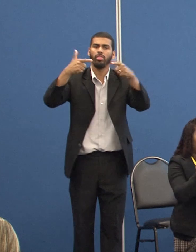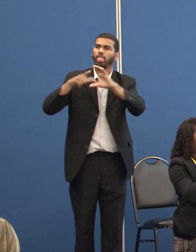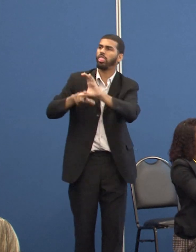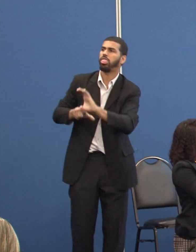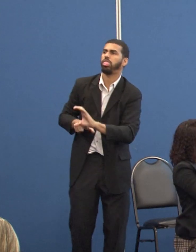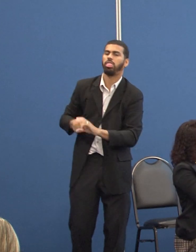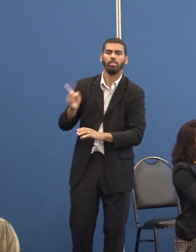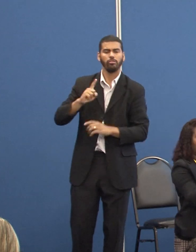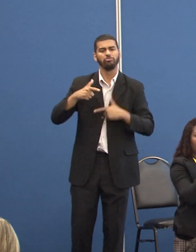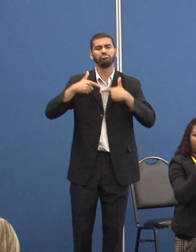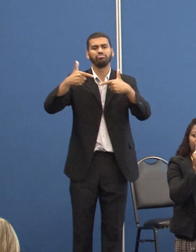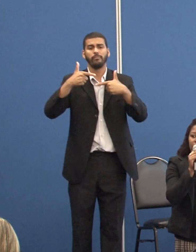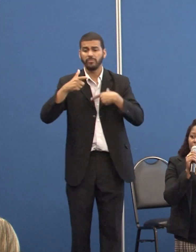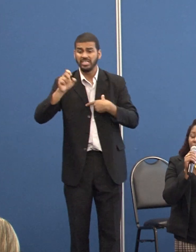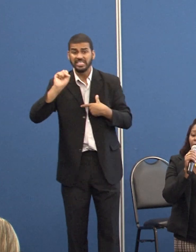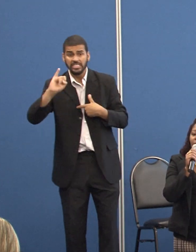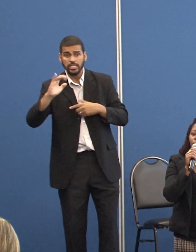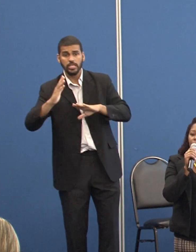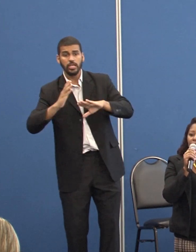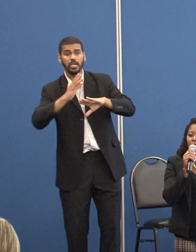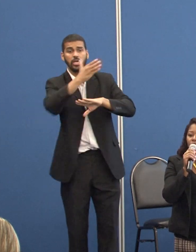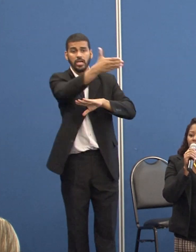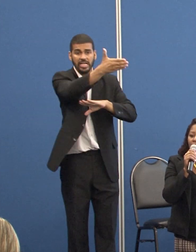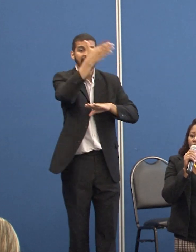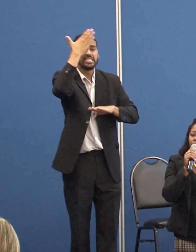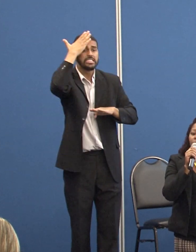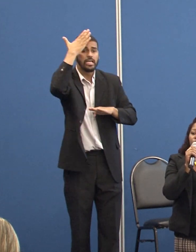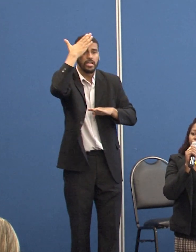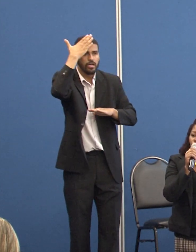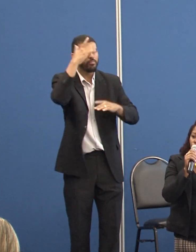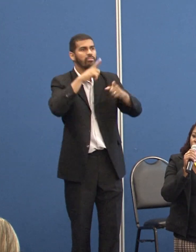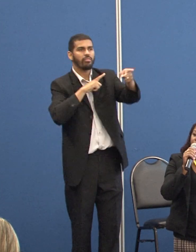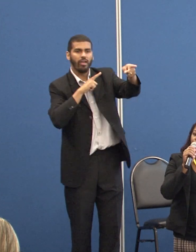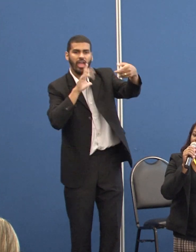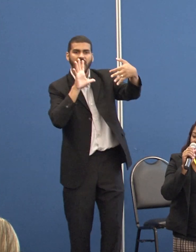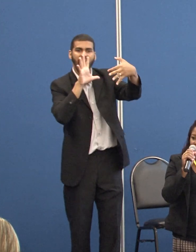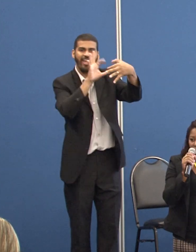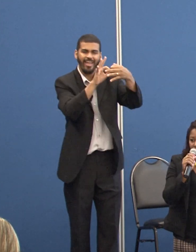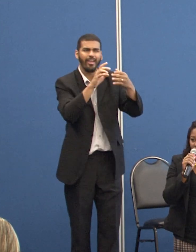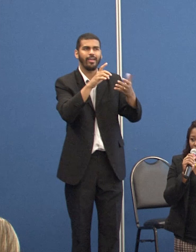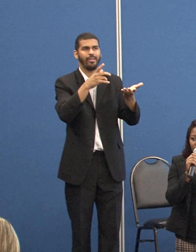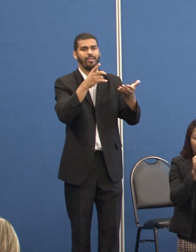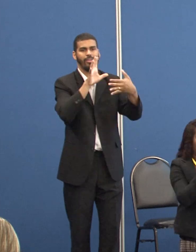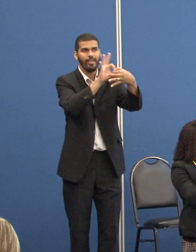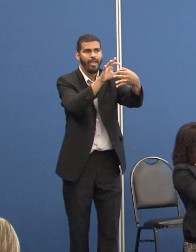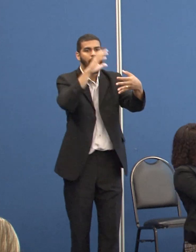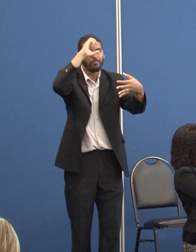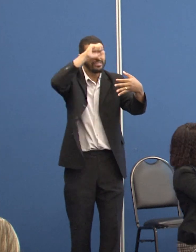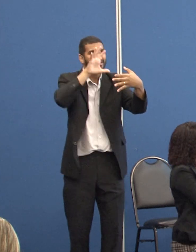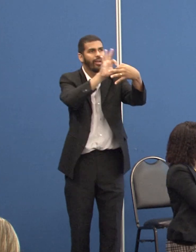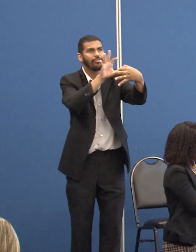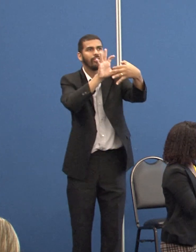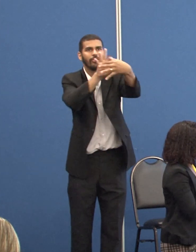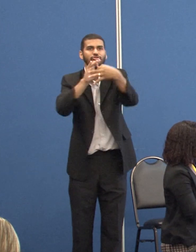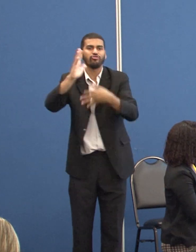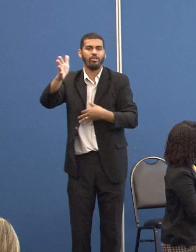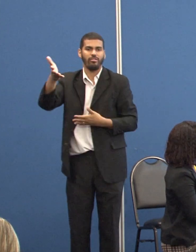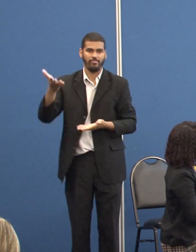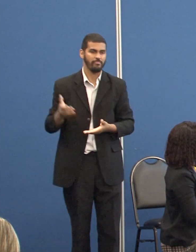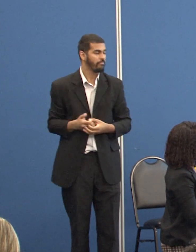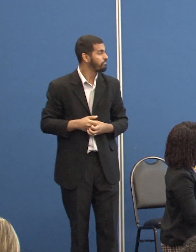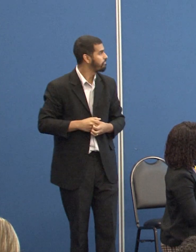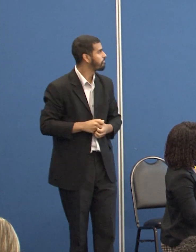esteja, ele fazer uso e reconhecer a unidade didática fruto dessa aprendizagem. Tá bom?